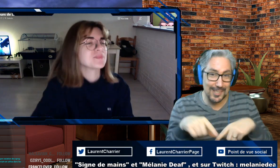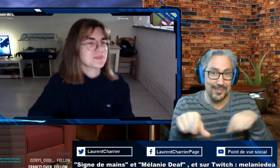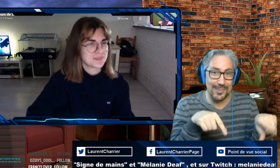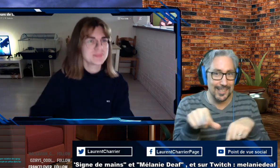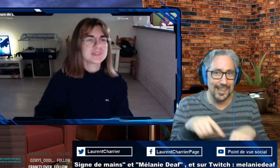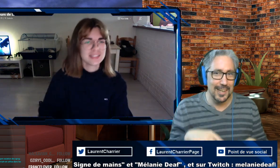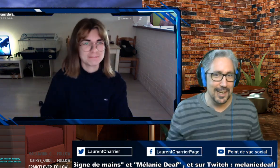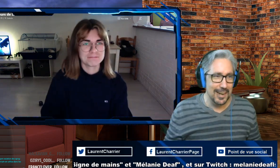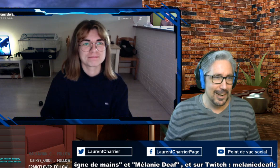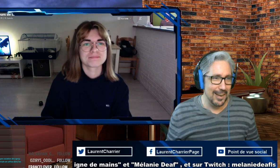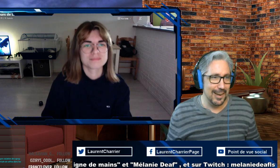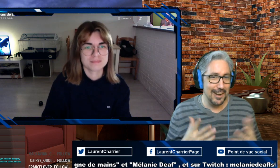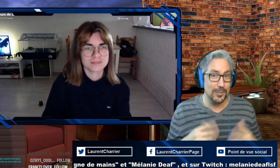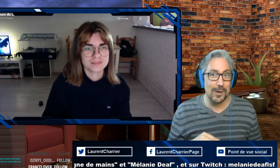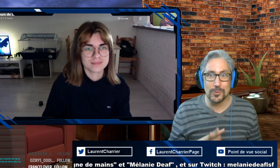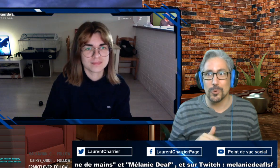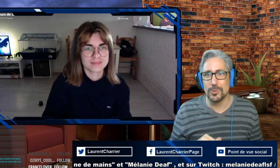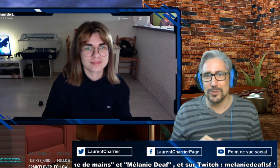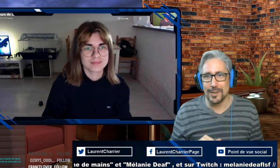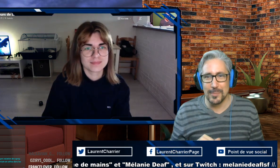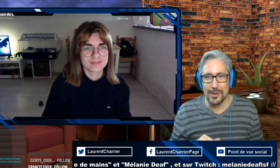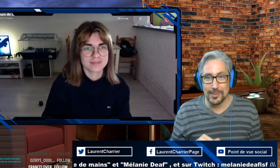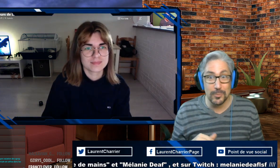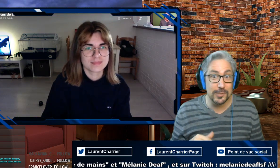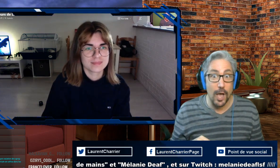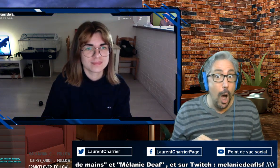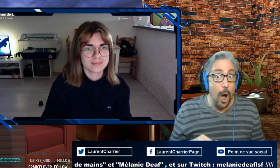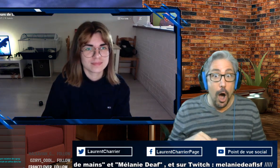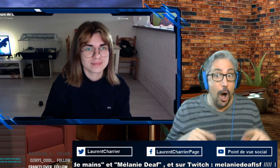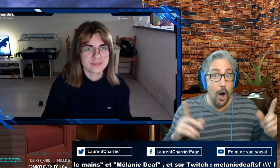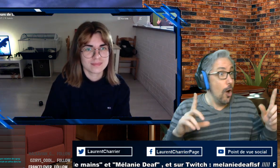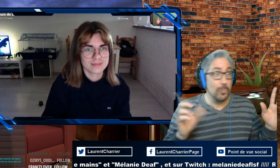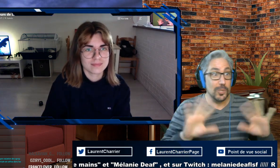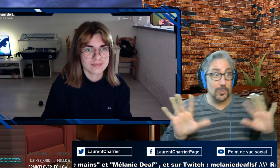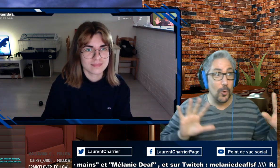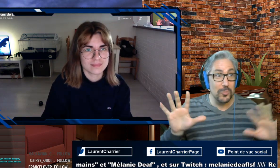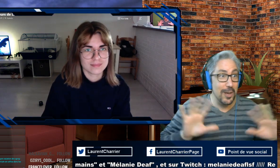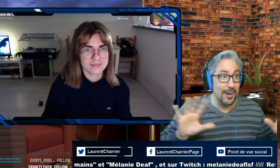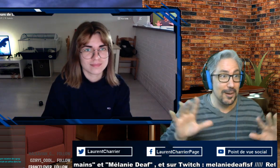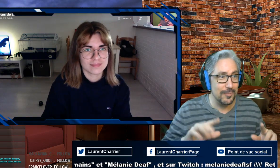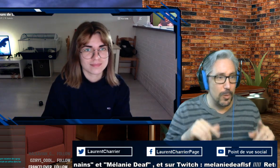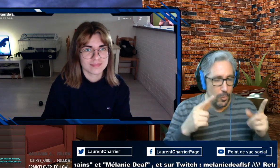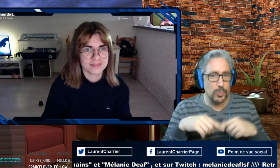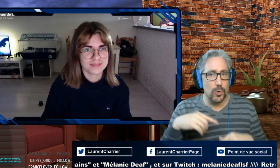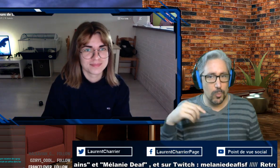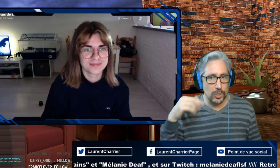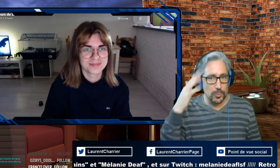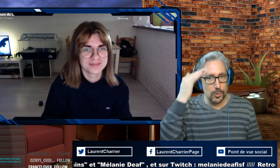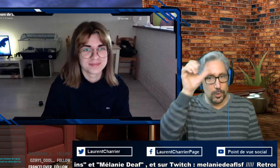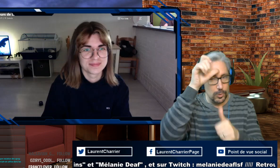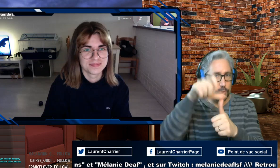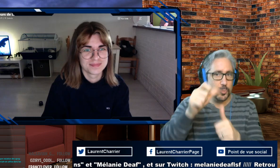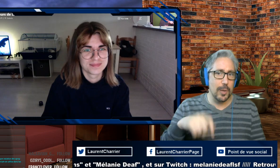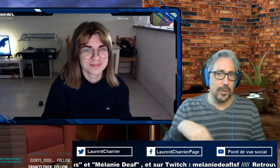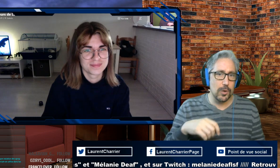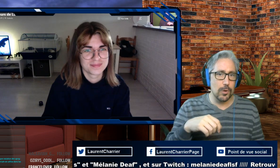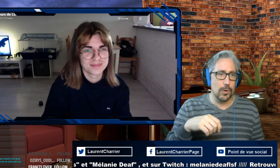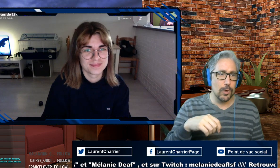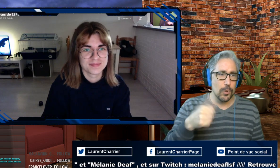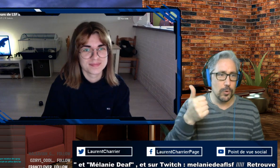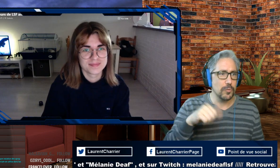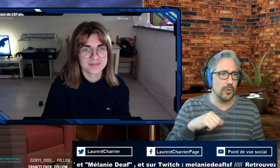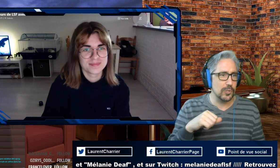donc forcément, la joie, elle est de courte durée. Mais au début, c'est trop bien. Bon, moi, je me